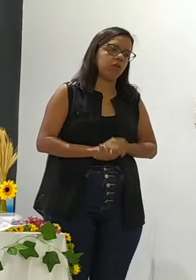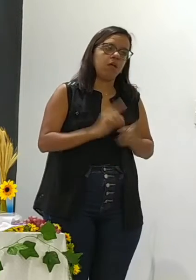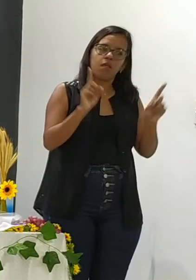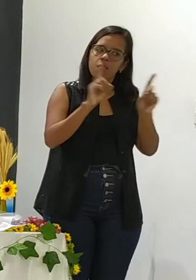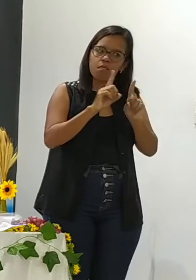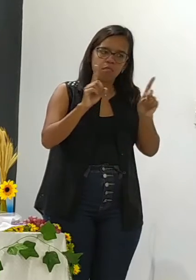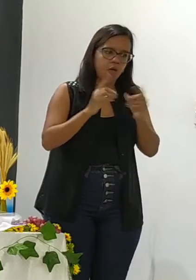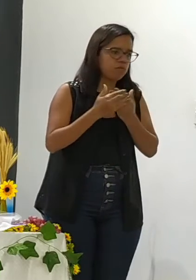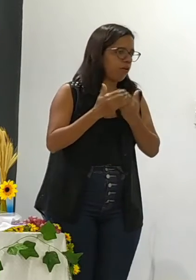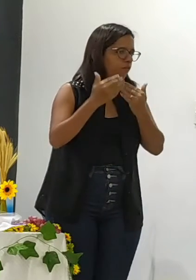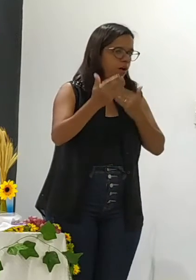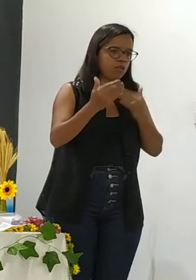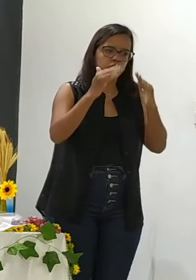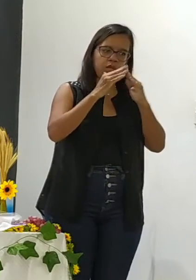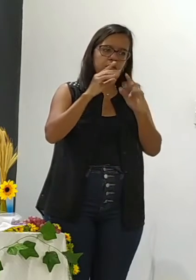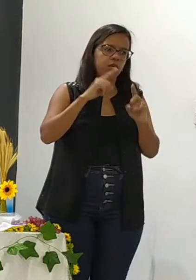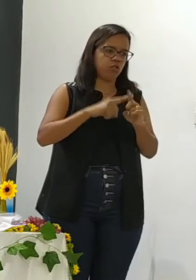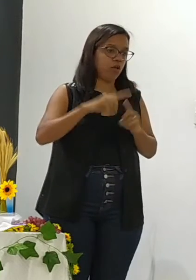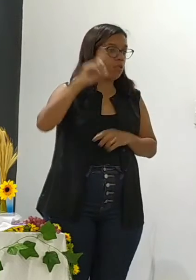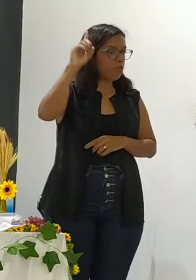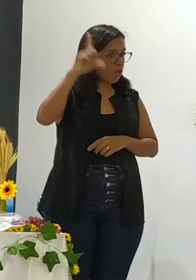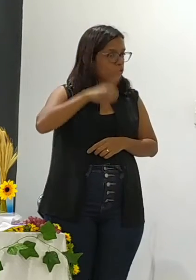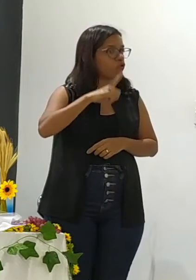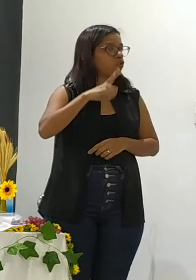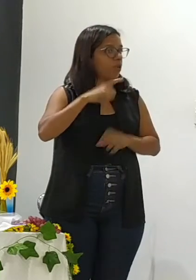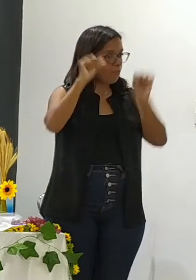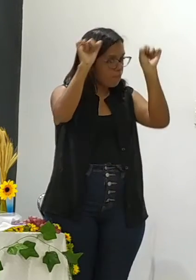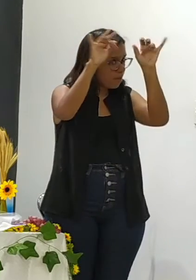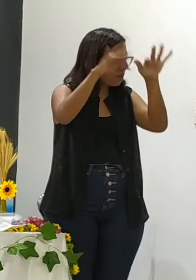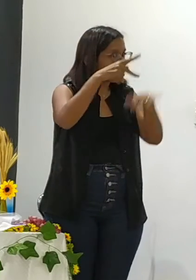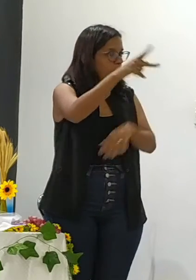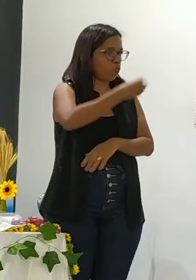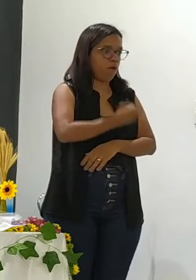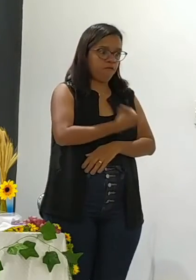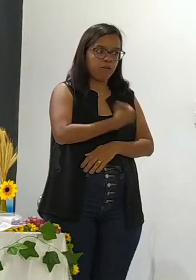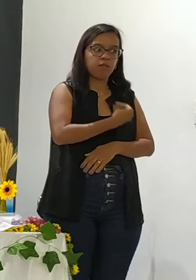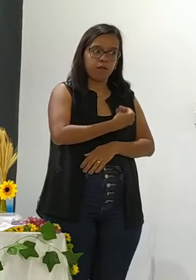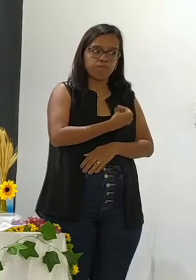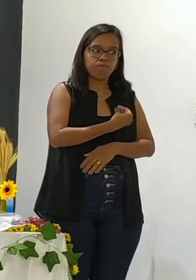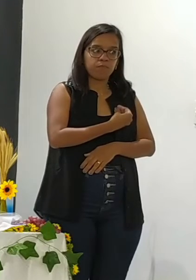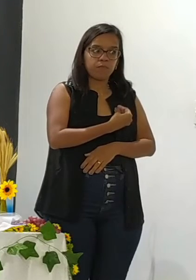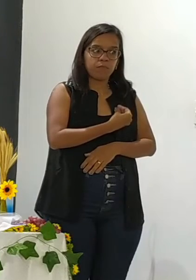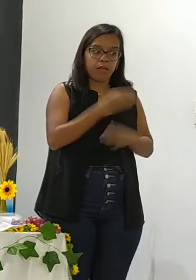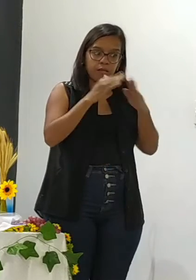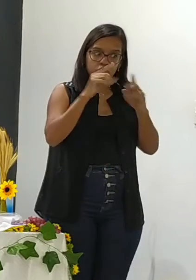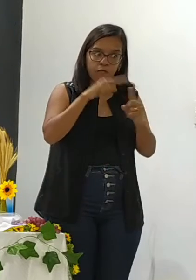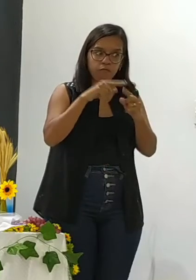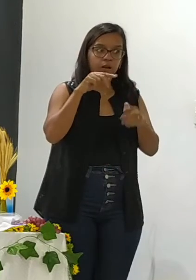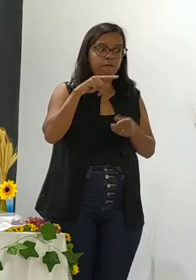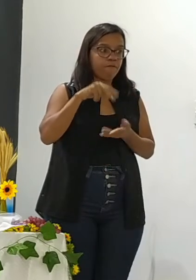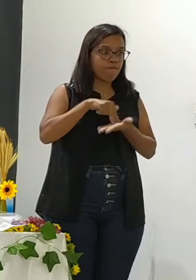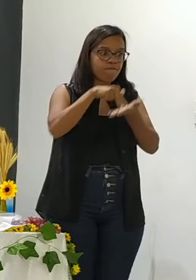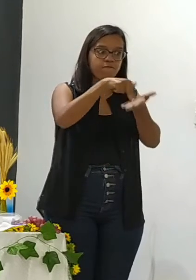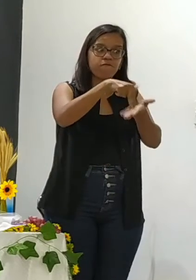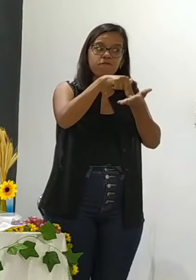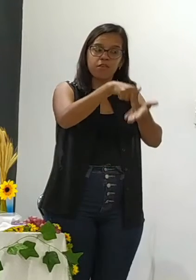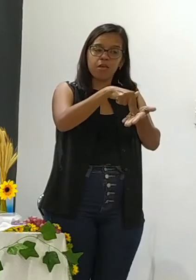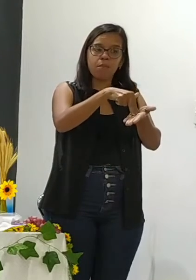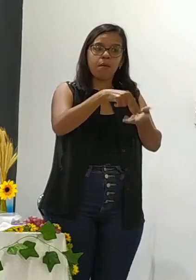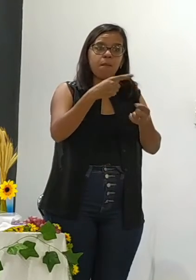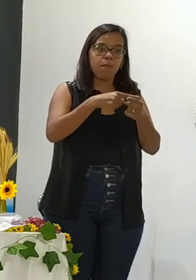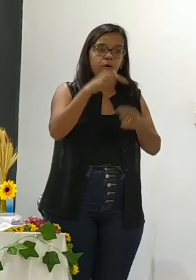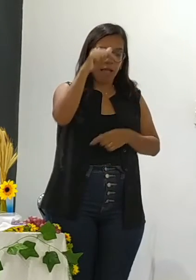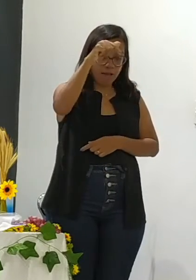do pão. Porque Deus tem bênção na casa do pão. Ele tem alimento. Na casa do pão tem alimento, querido.